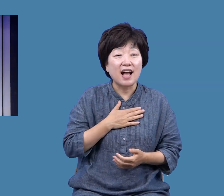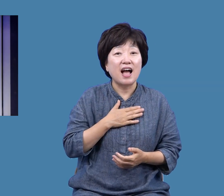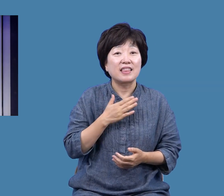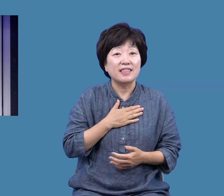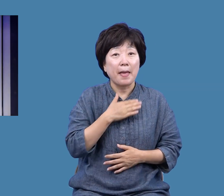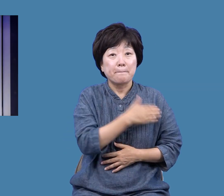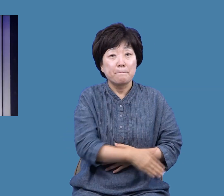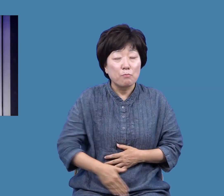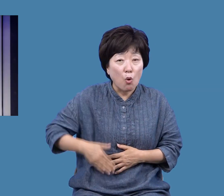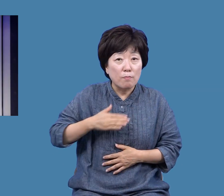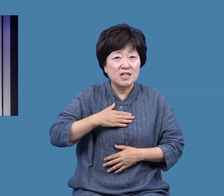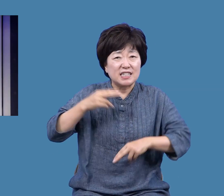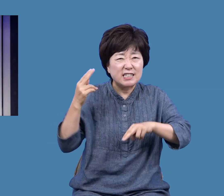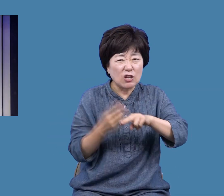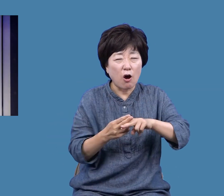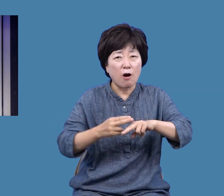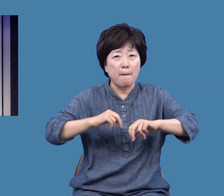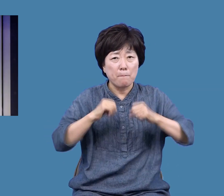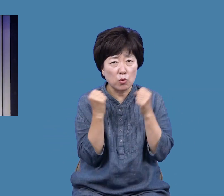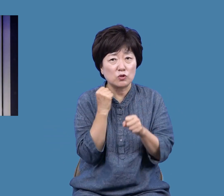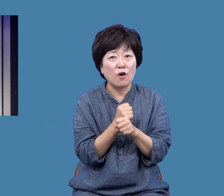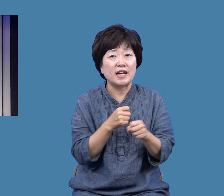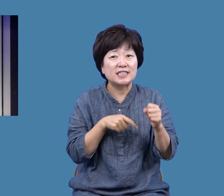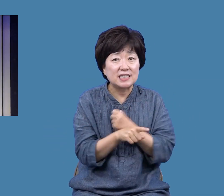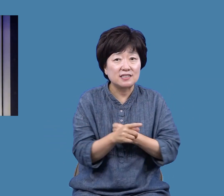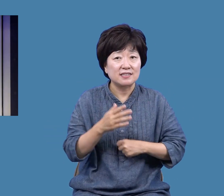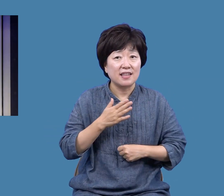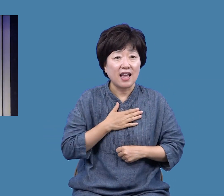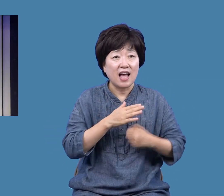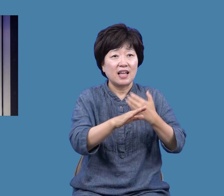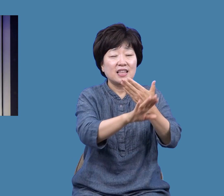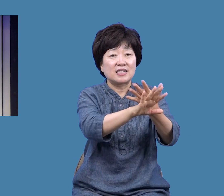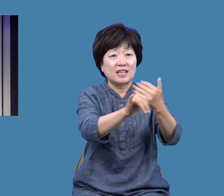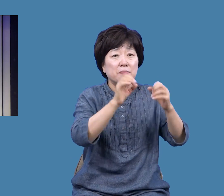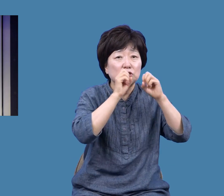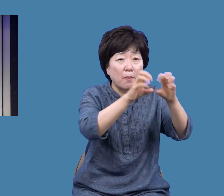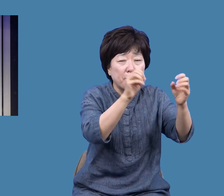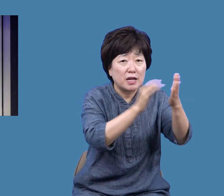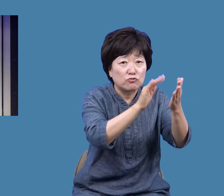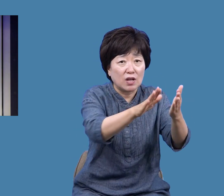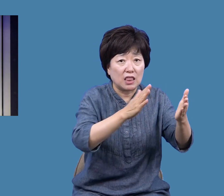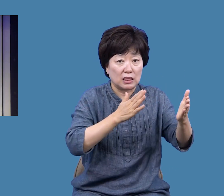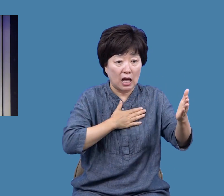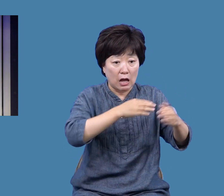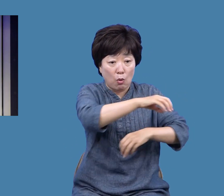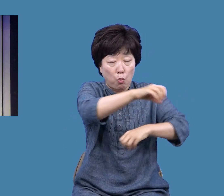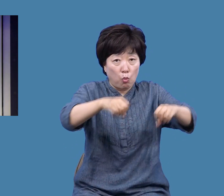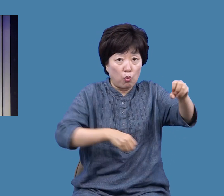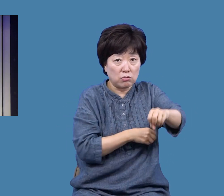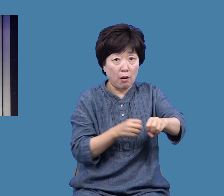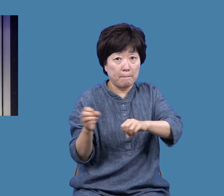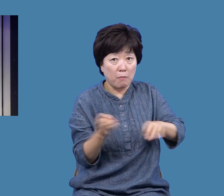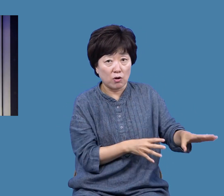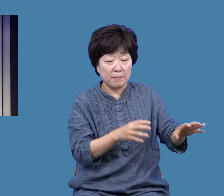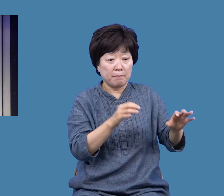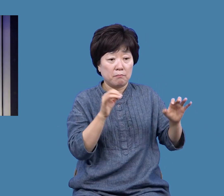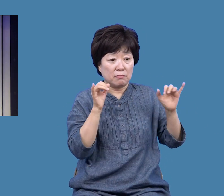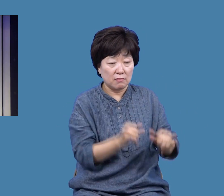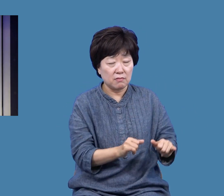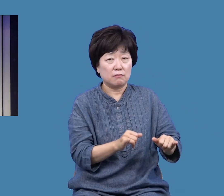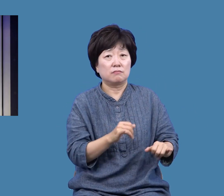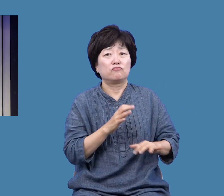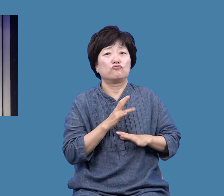쳐 복종하게 함은 내가 남에게 전파한 후에 자신이 도리어 버림을 당할까 두려워함이로다. 바울은요, 자기